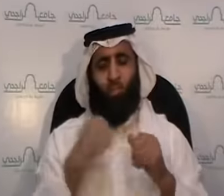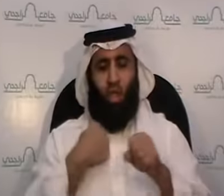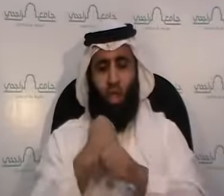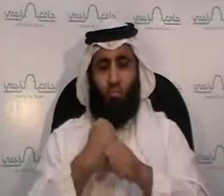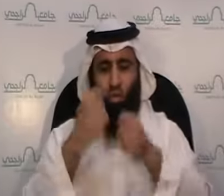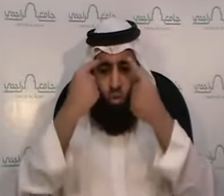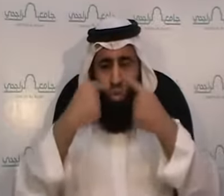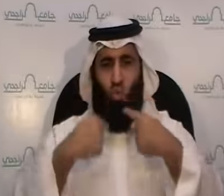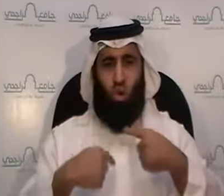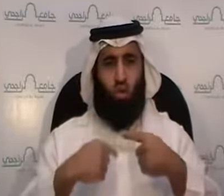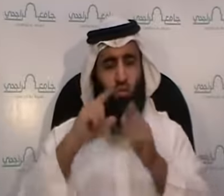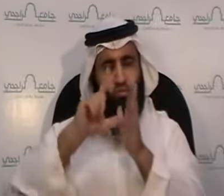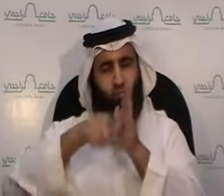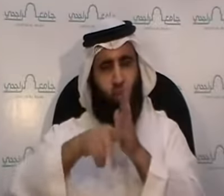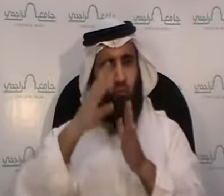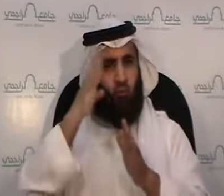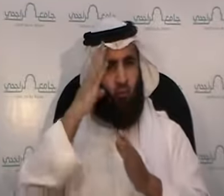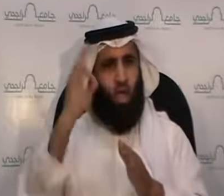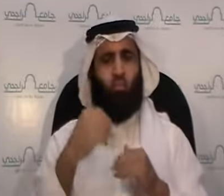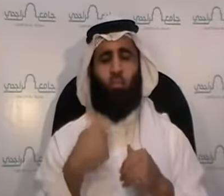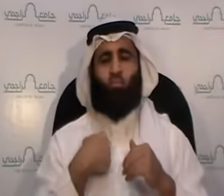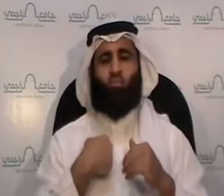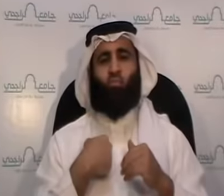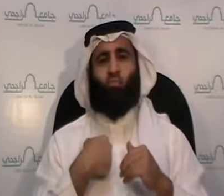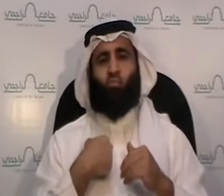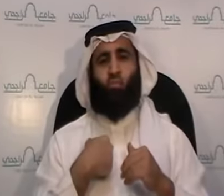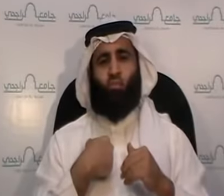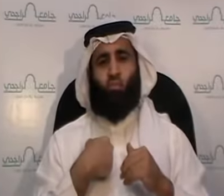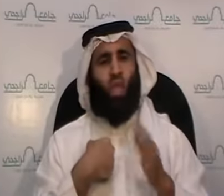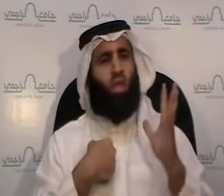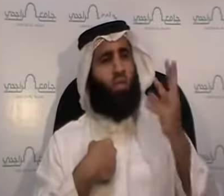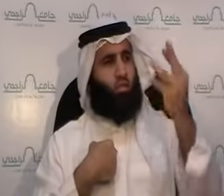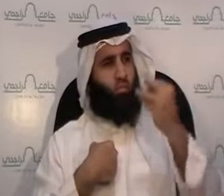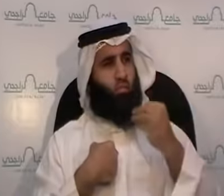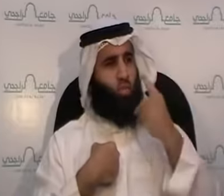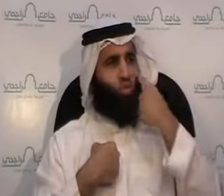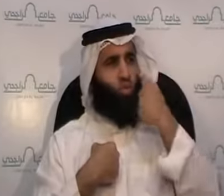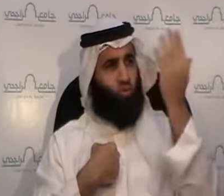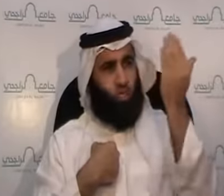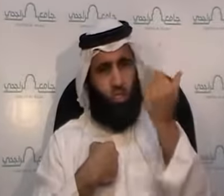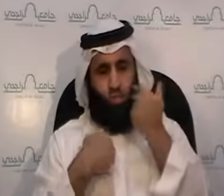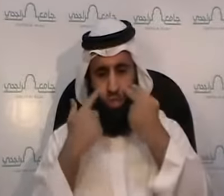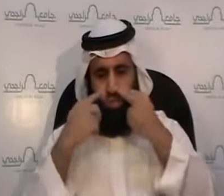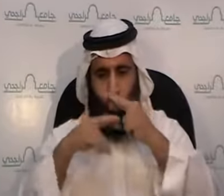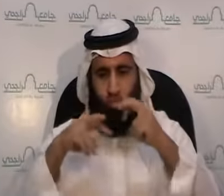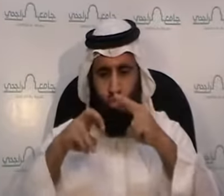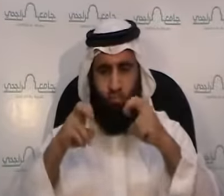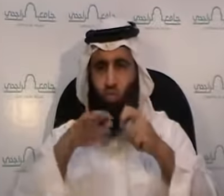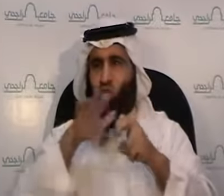وملكاته بحكمة واعتدال، وأن تكون في نصر الدين ونصر إخوانه المسلمين لا